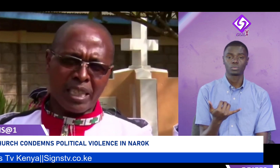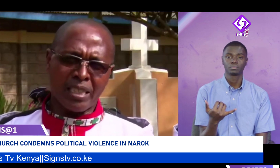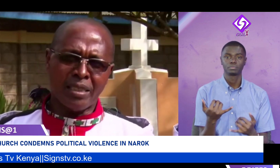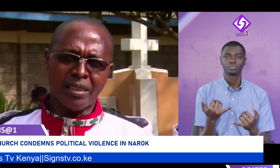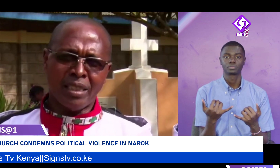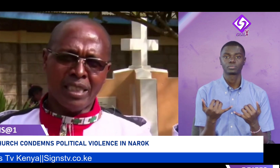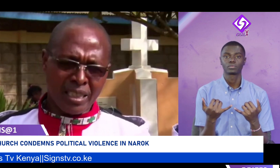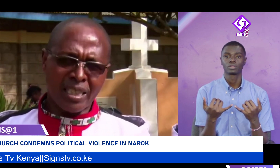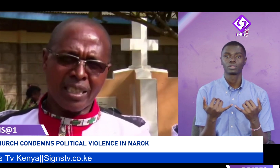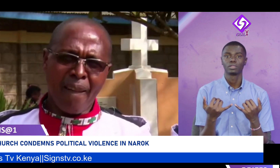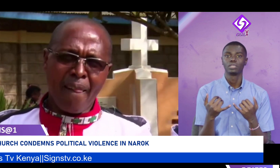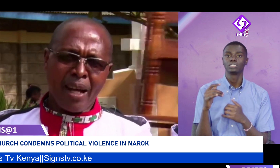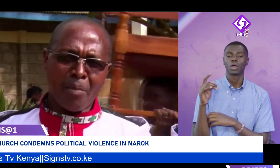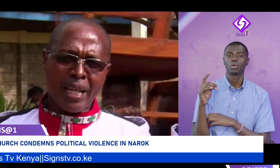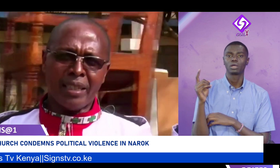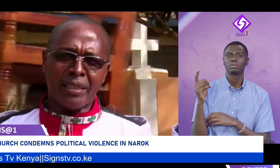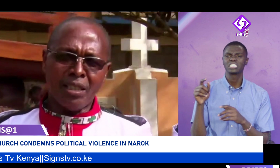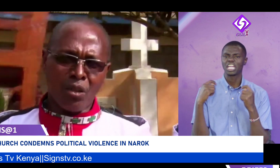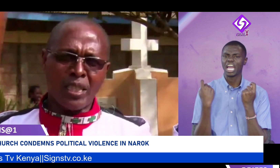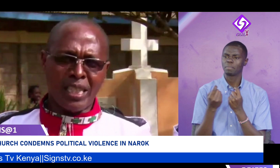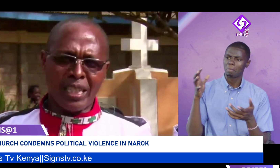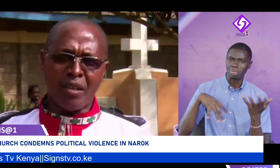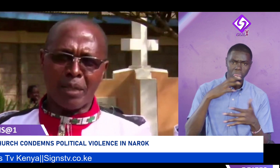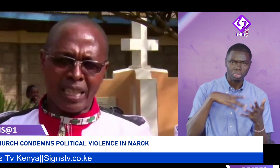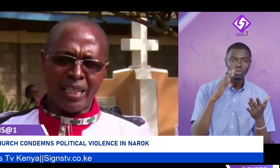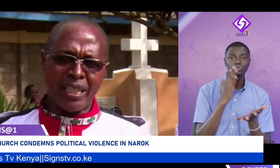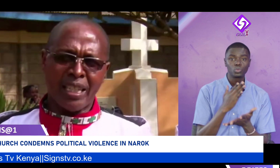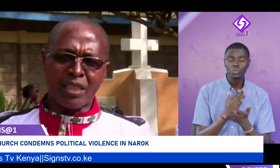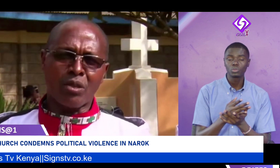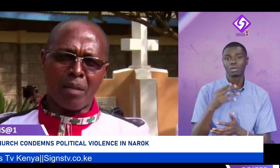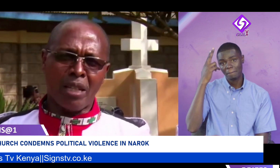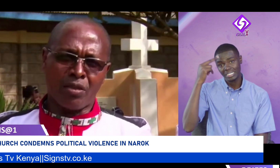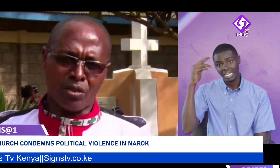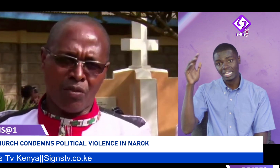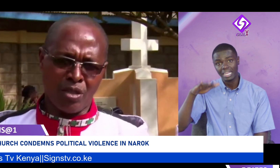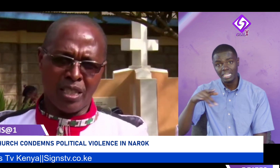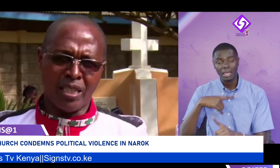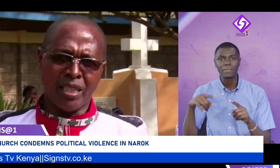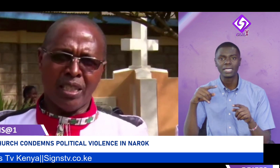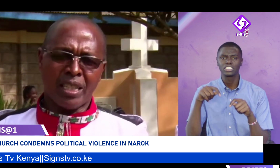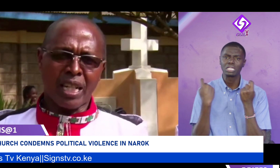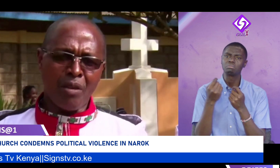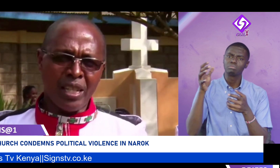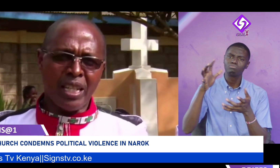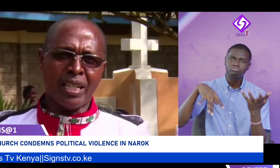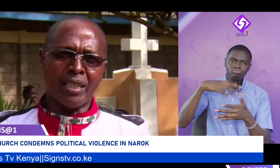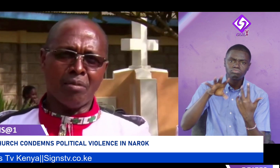cosmopolitan district ambaye ndio kwa jina ni ya Wamasai, lakini tuna kabila tofauti tofauti. Na kama vile Mungu